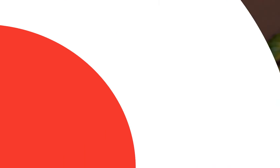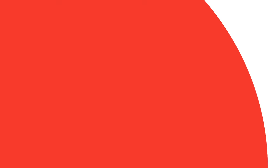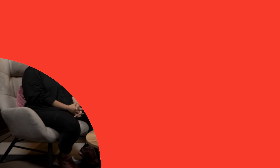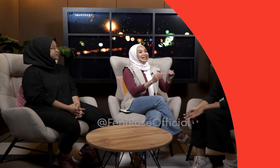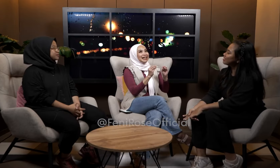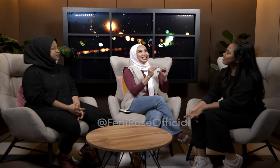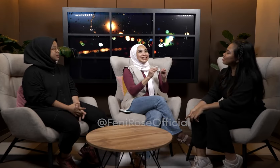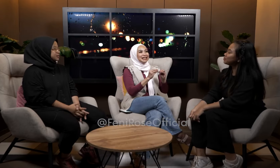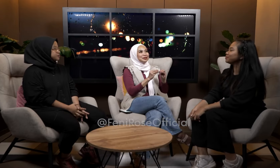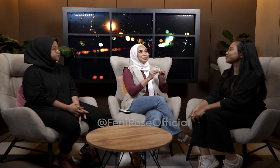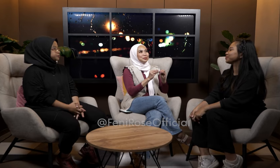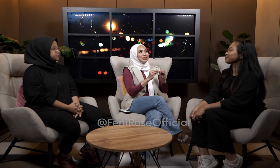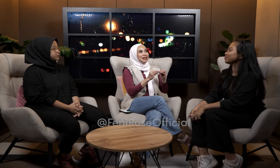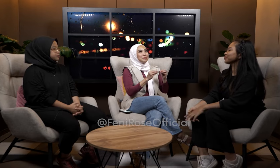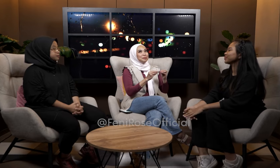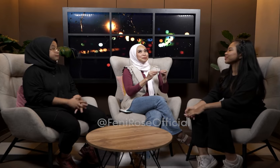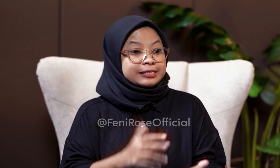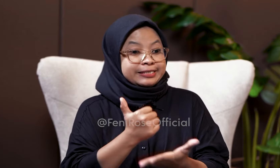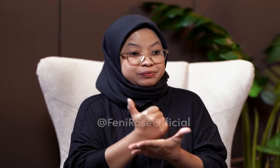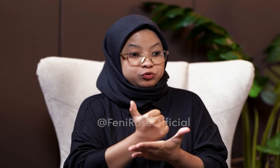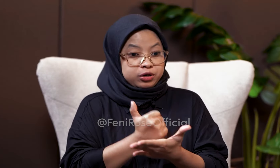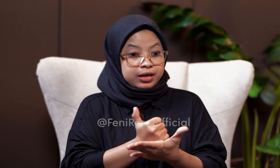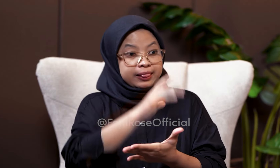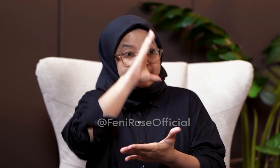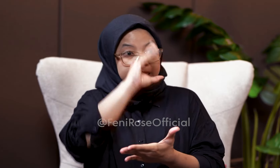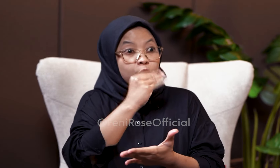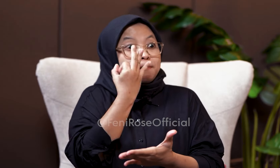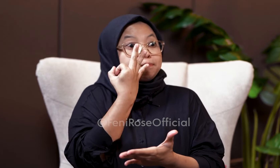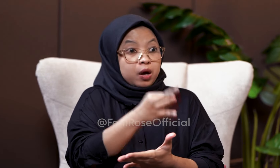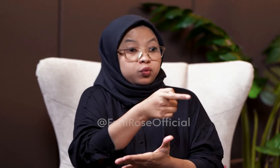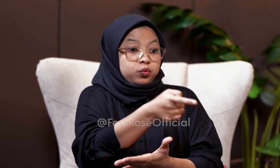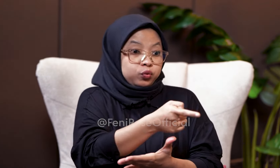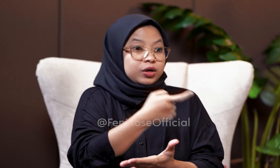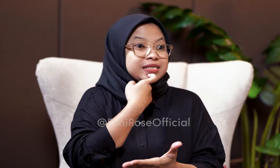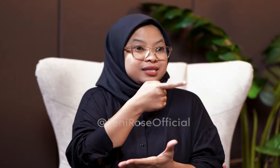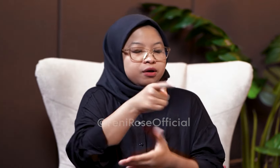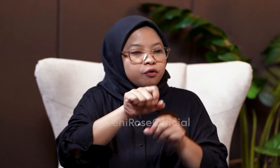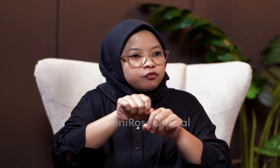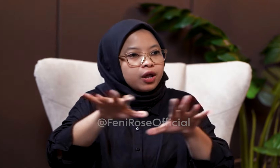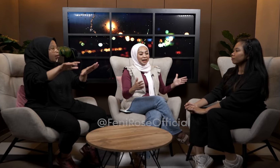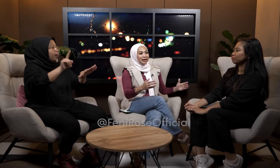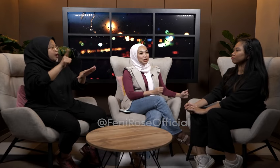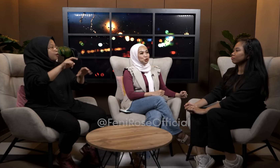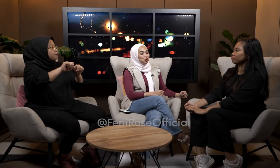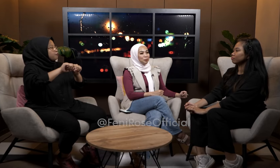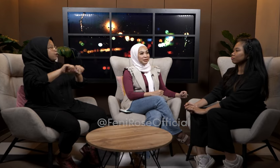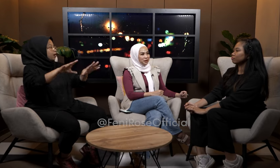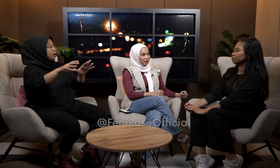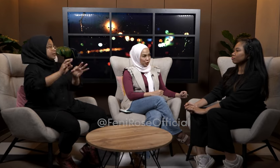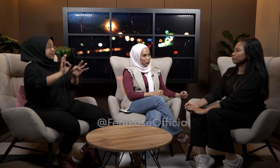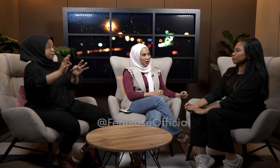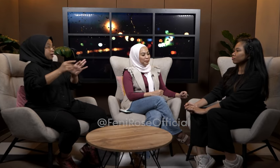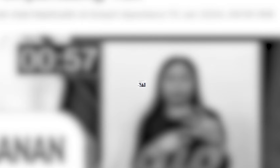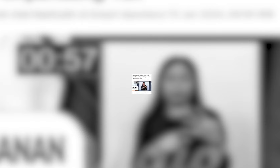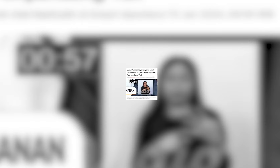Nah ini kan kita baru tahu dan kemudian juga viral gitu ya Ada yang memviralkan dari juru bahasa isyarat juga bahwa